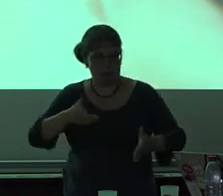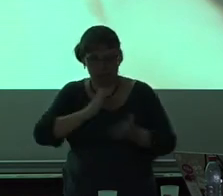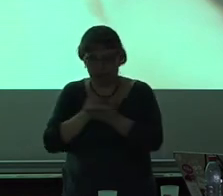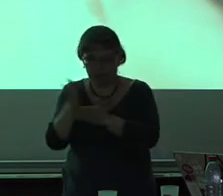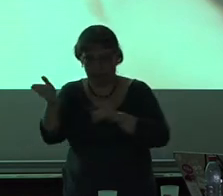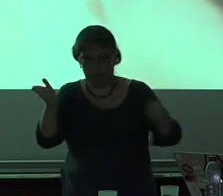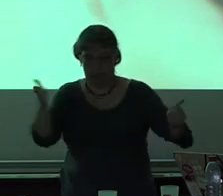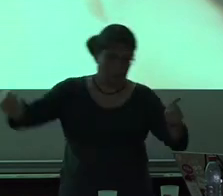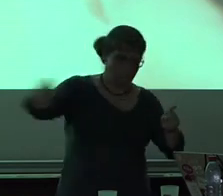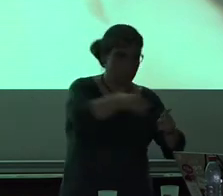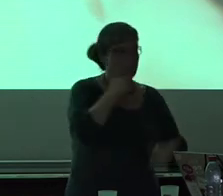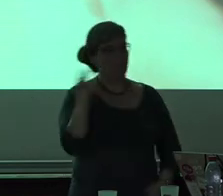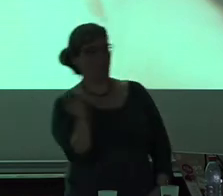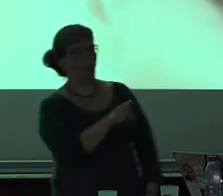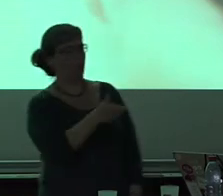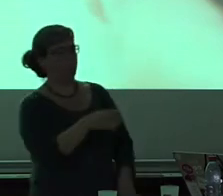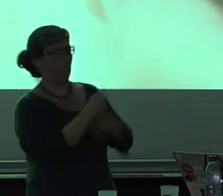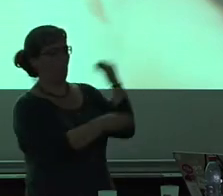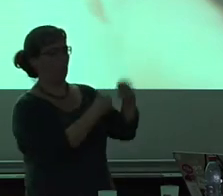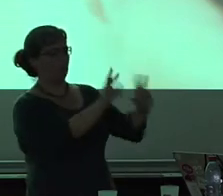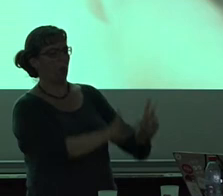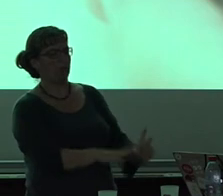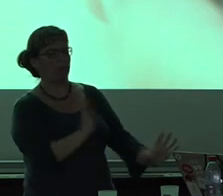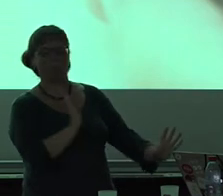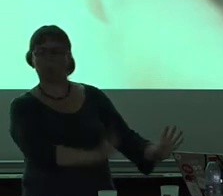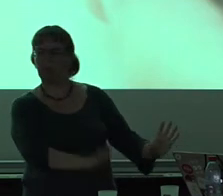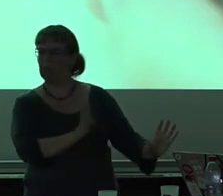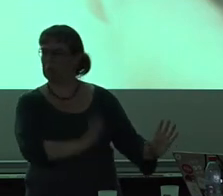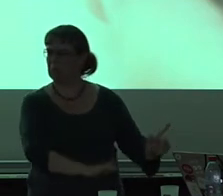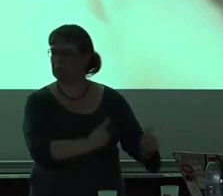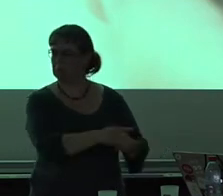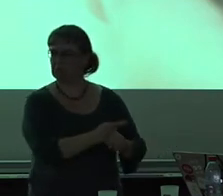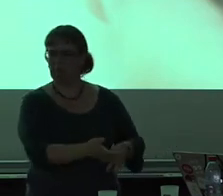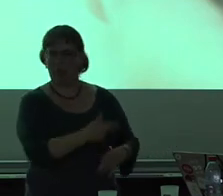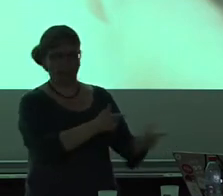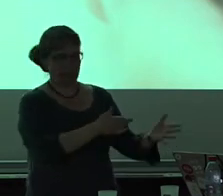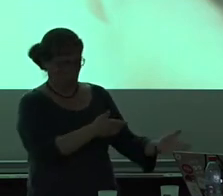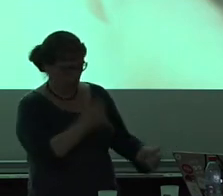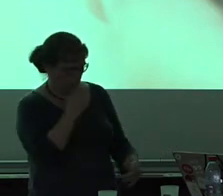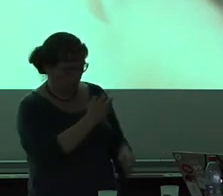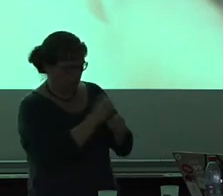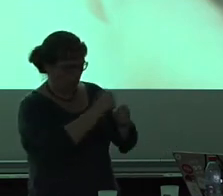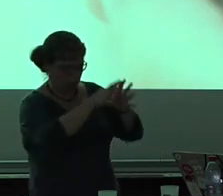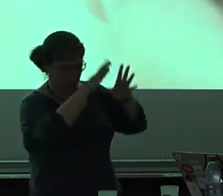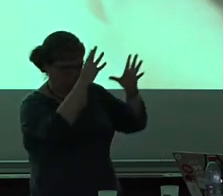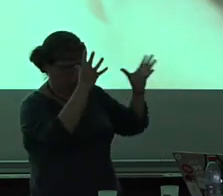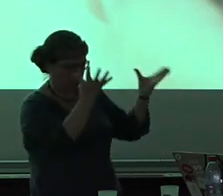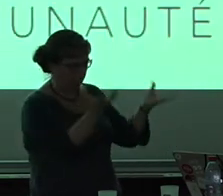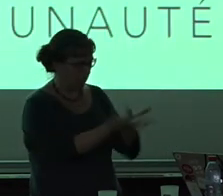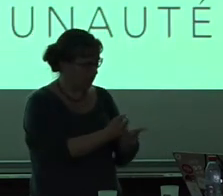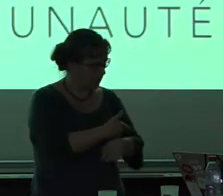développeurs, c'était des personnes qui n'avaient plus le temps. Je n'ai plus le temps. Bon, j'ai zéro minute pour vous parler de moi, c'est tant